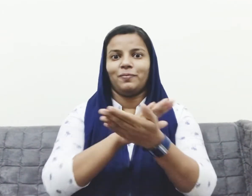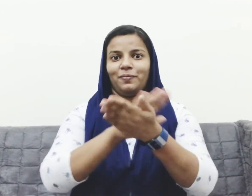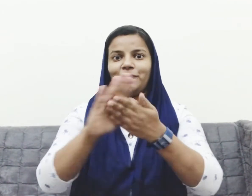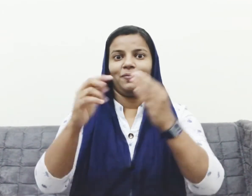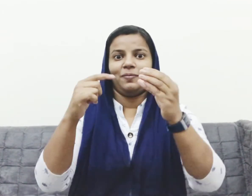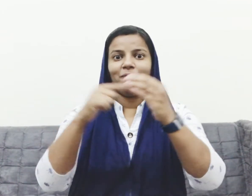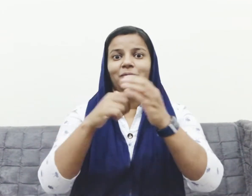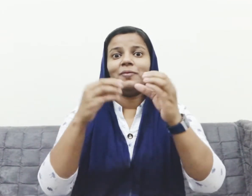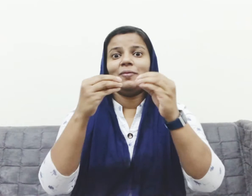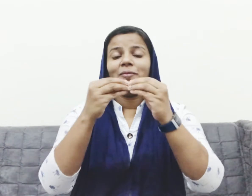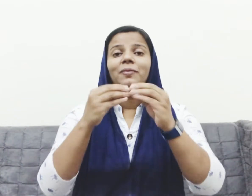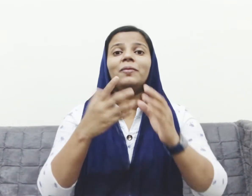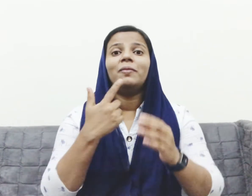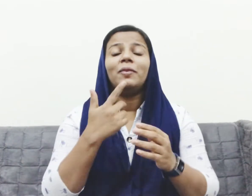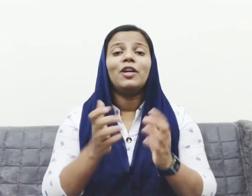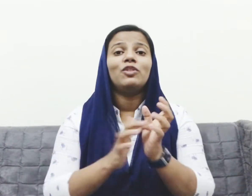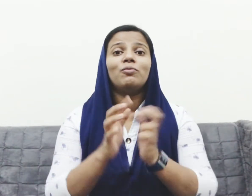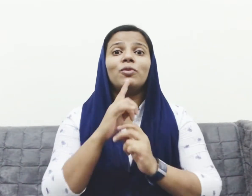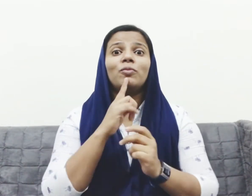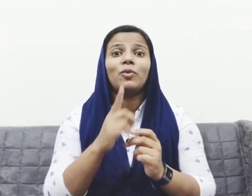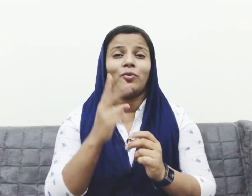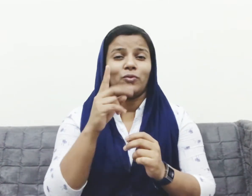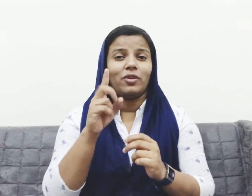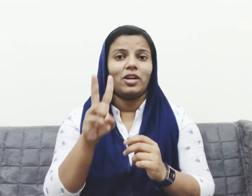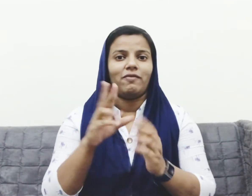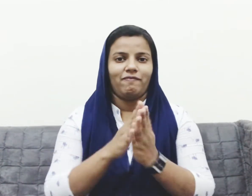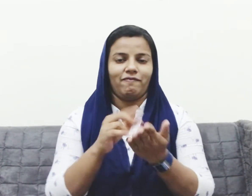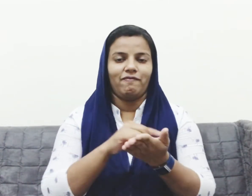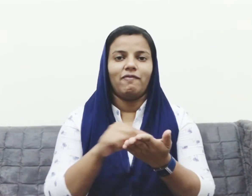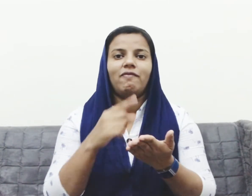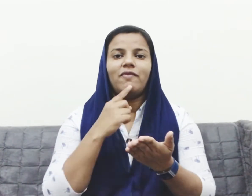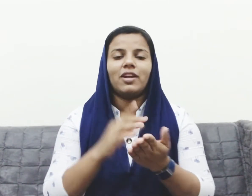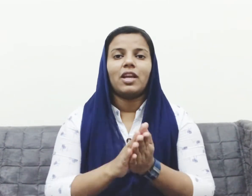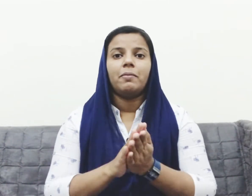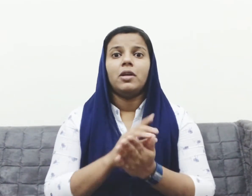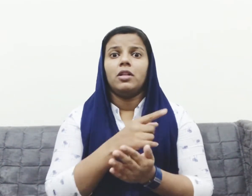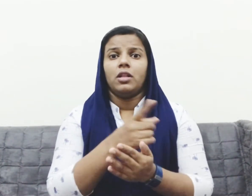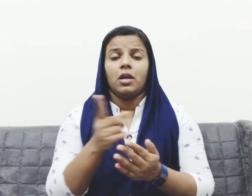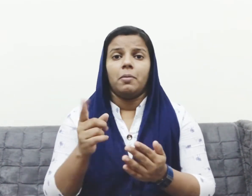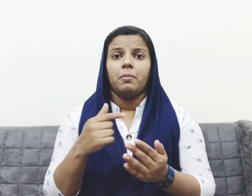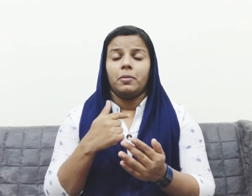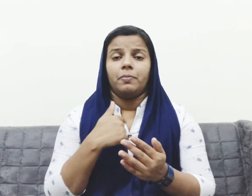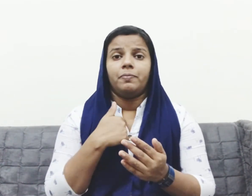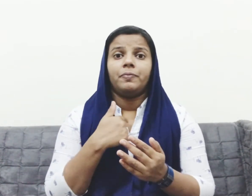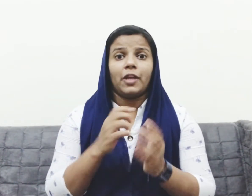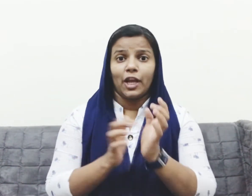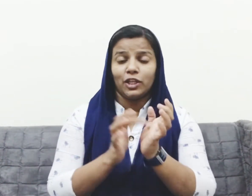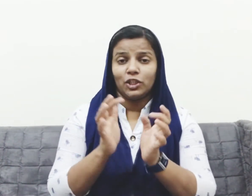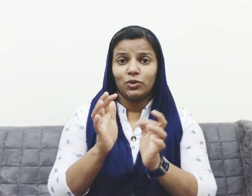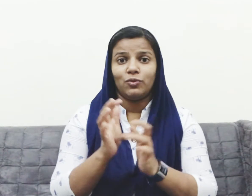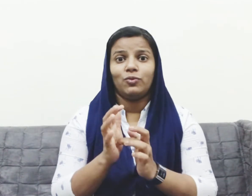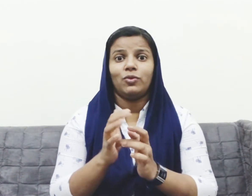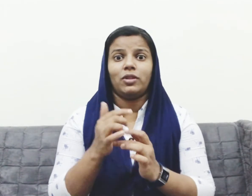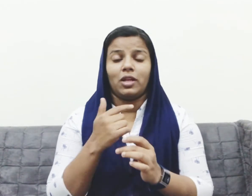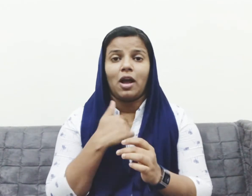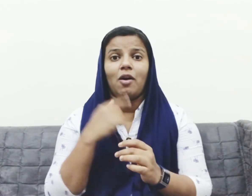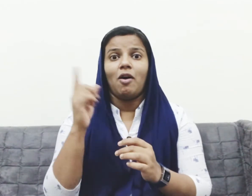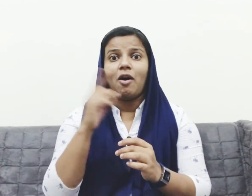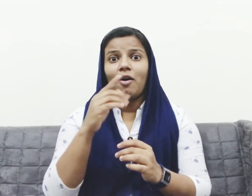എബ്രായ ലേഖനം 4:4 യേശു ക്രിസ്തുവിനെ കുറിച്ച് പറയുന്ന 1-2 വാക്യങ്ങൾ വായിച്ചു കേൾപ്പിക്കുക. ആകയാൽ നമുക്കും ഉള്ള ദൈവപുത്രനായ യേശു ആകാശത്തിൽ